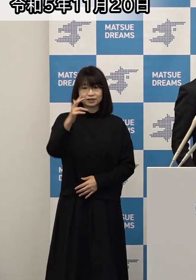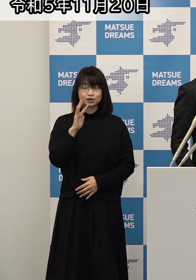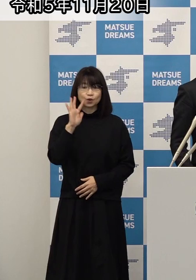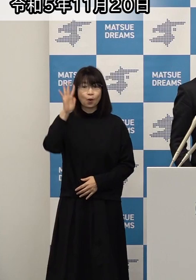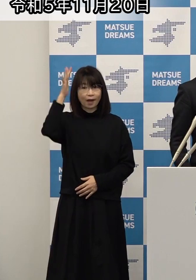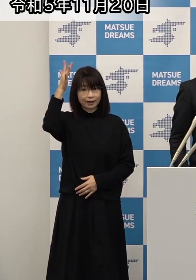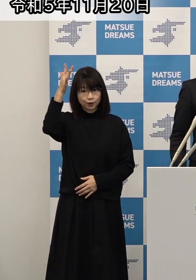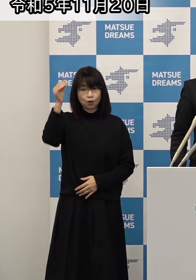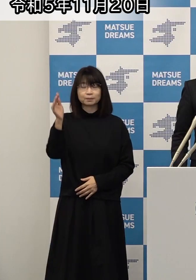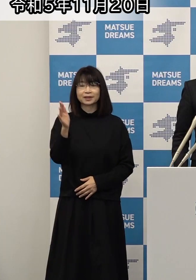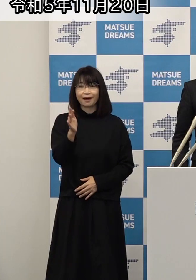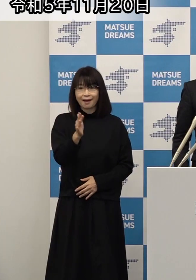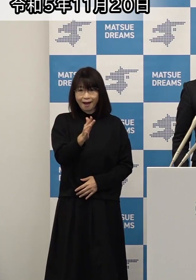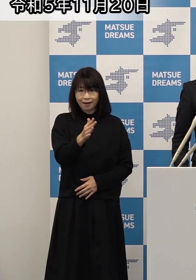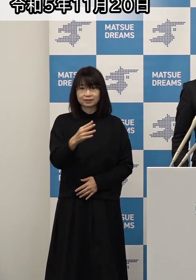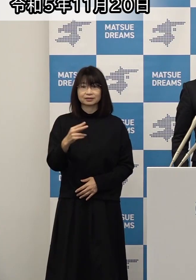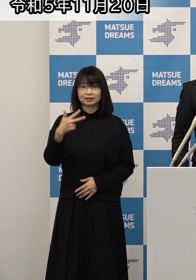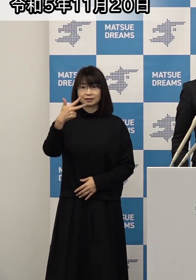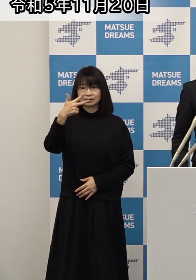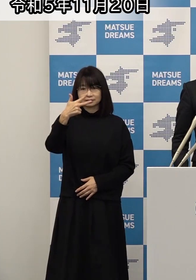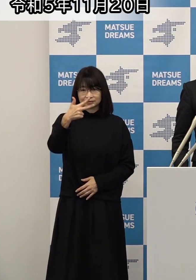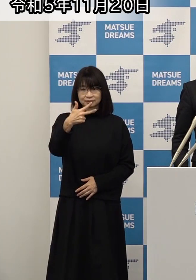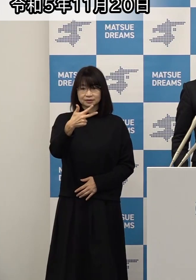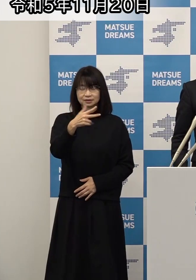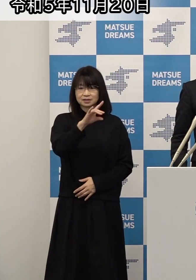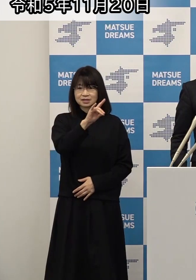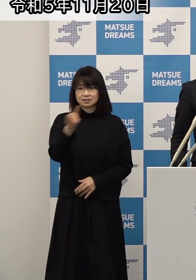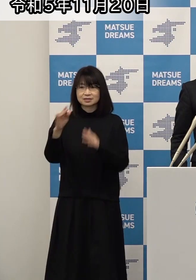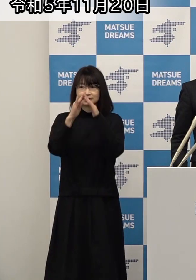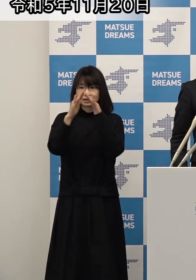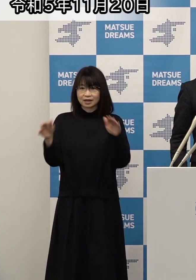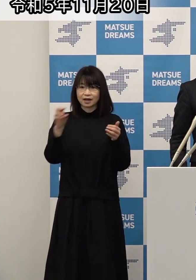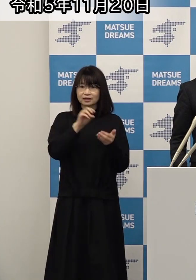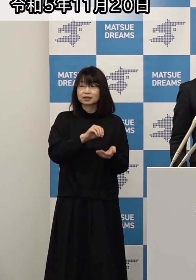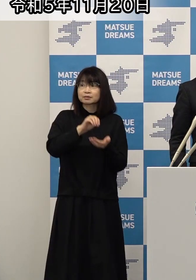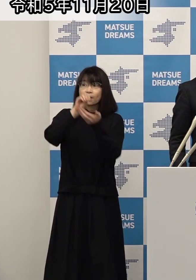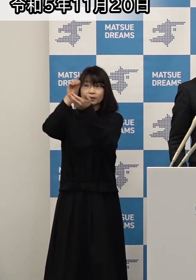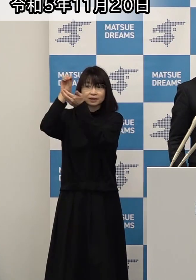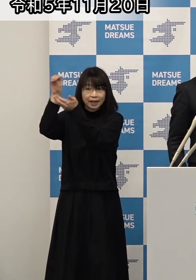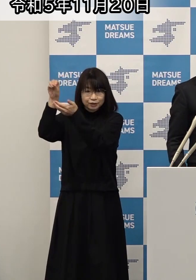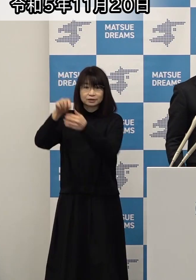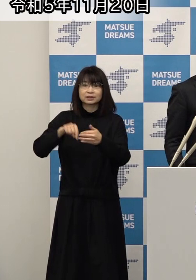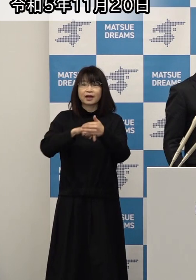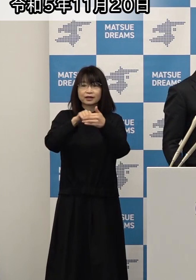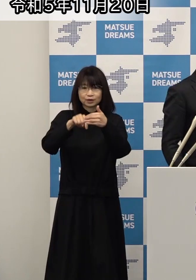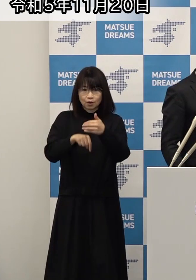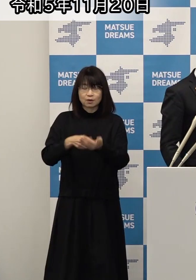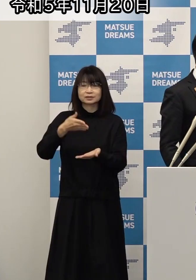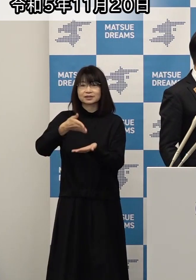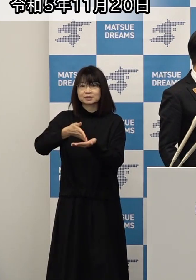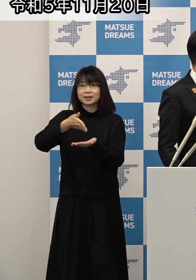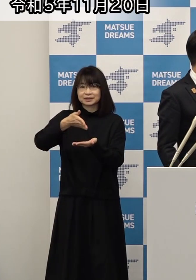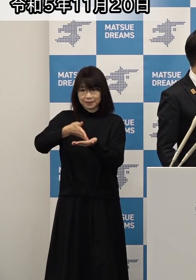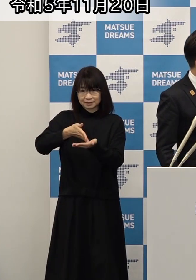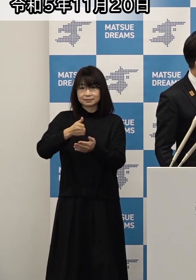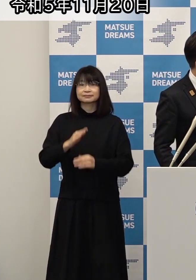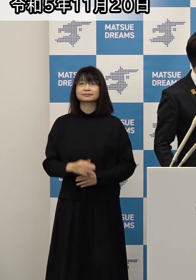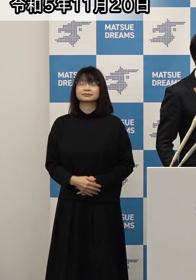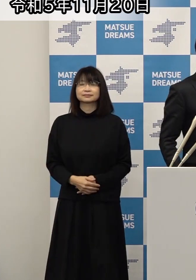ります、松江市議会に提案をさせていただく内容から説明をさせていただき